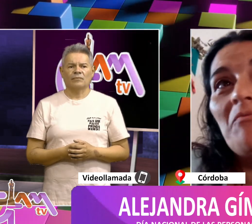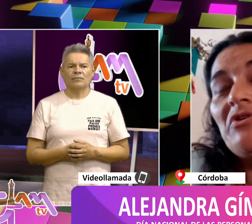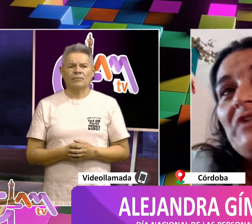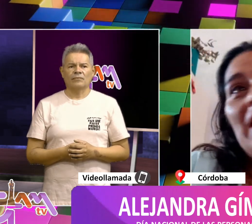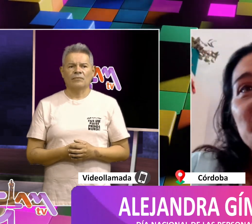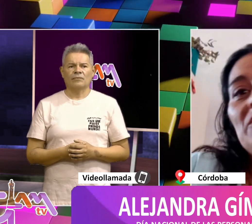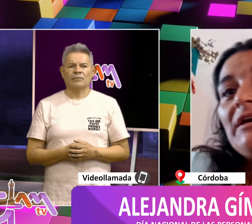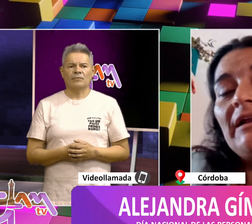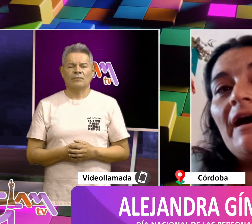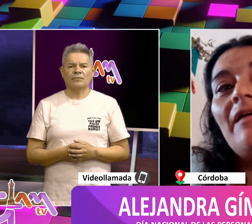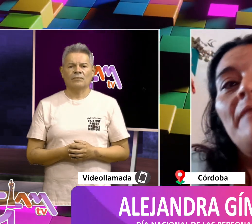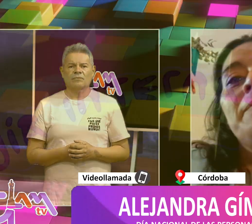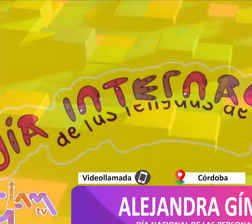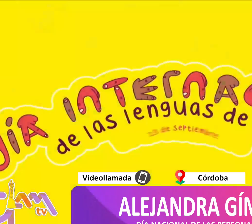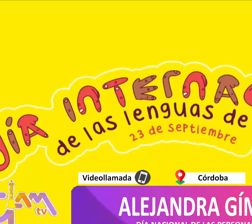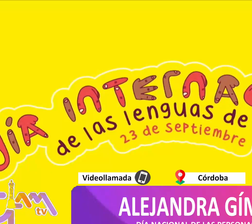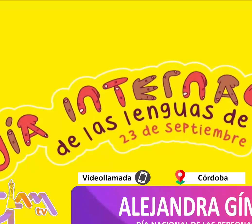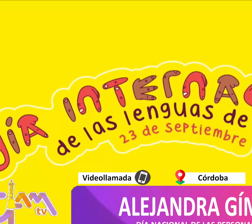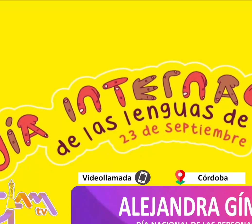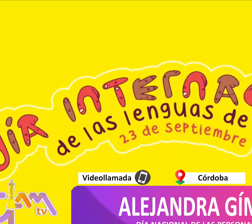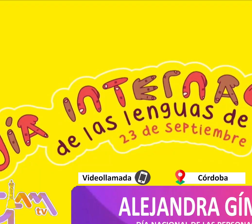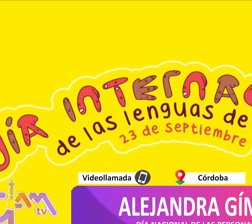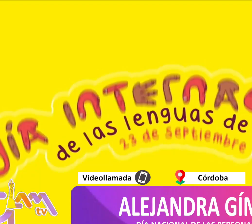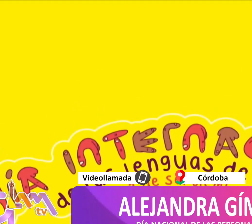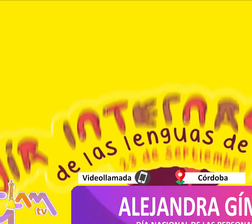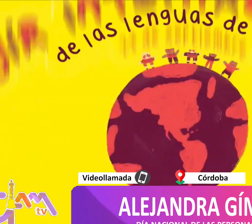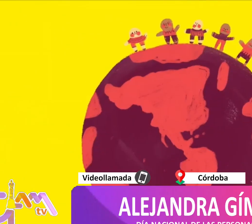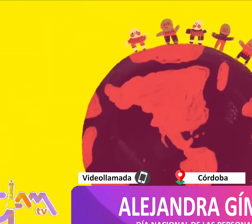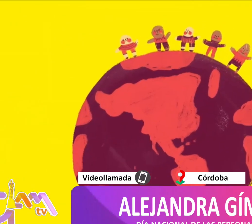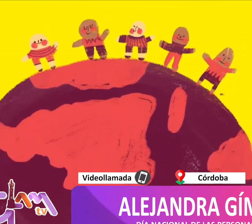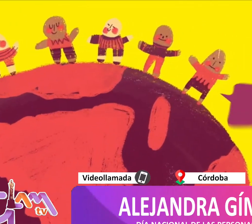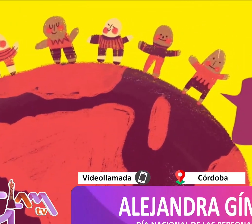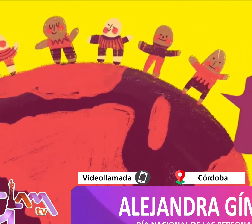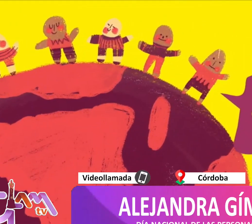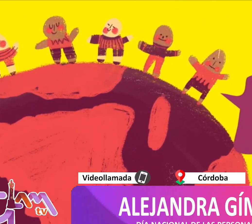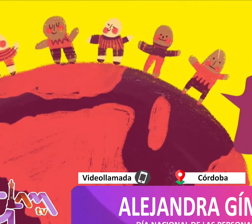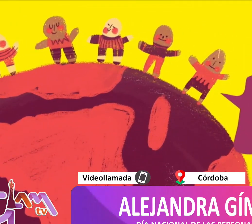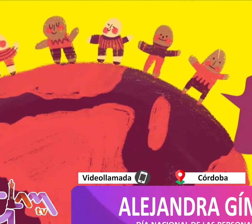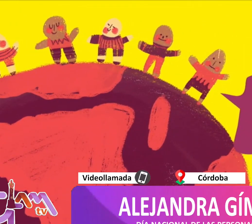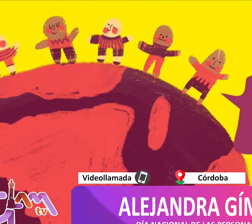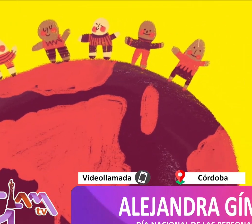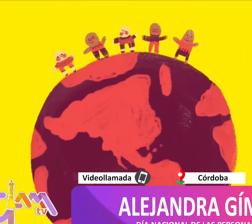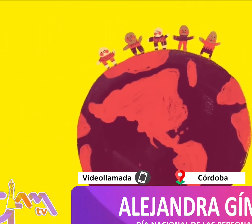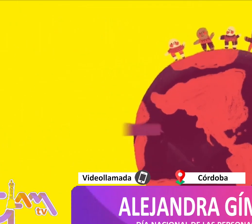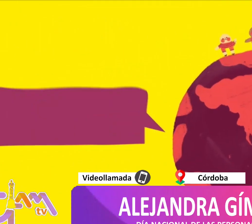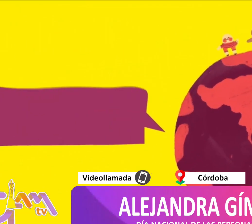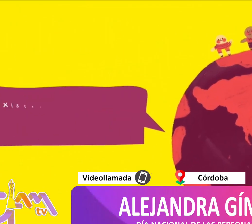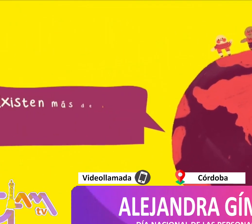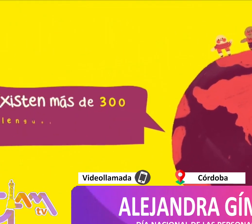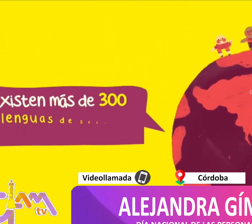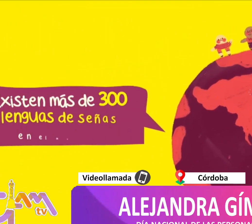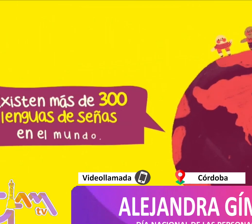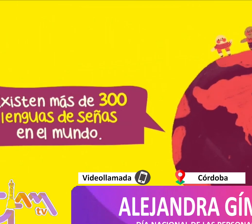hubo modificaciones o nada. Pero bueno, hay que seguir insistiendo, luchando, luchando por nuestros hijos, por los